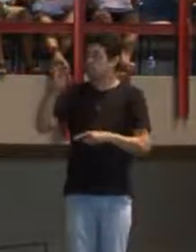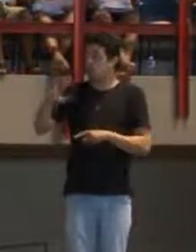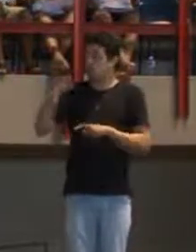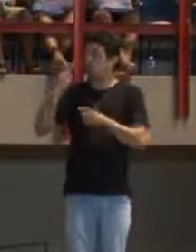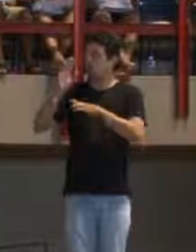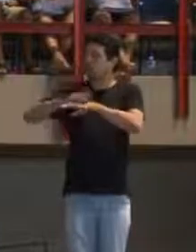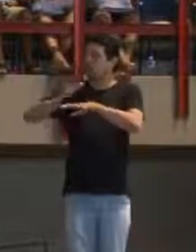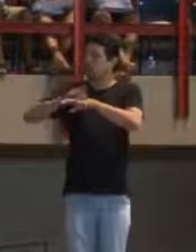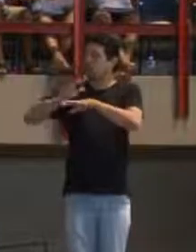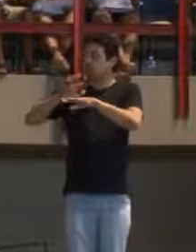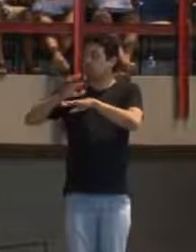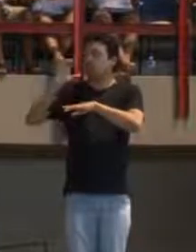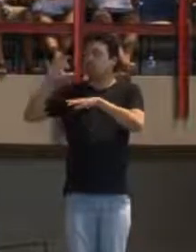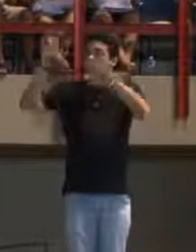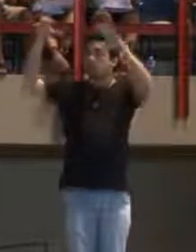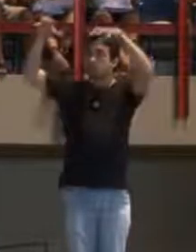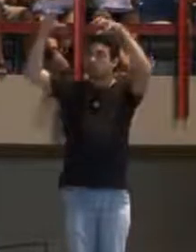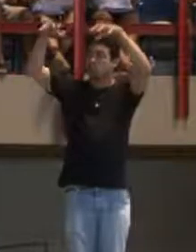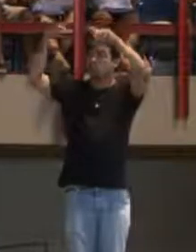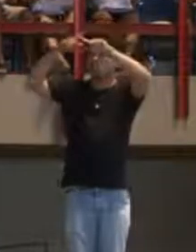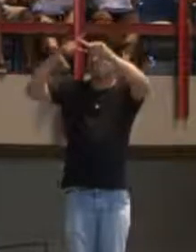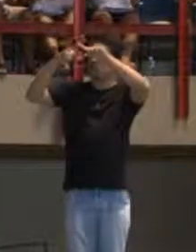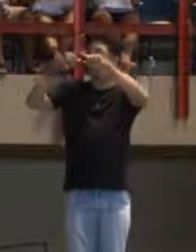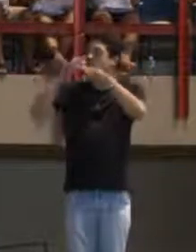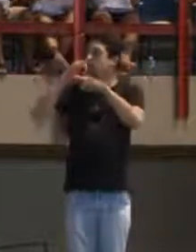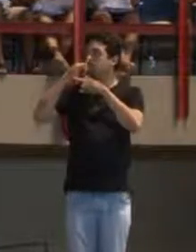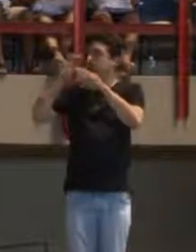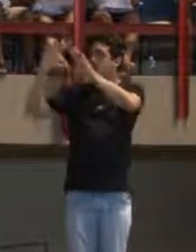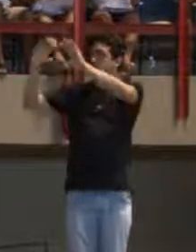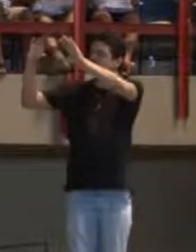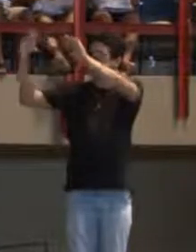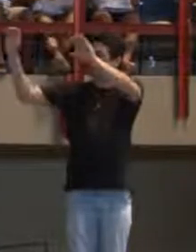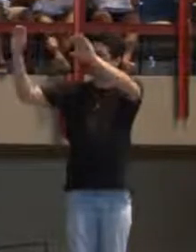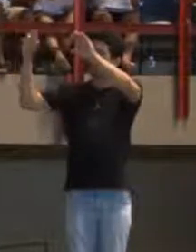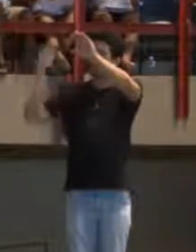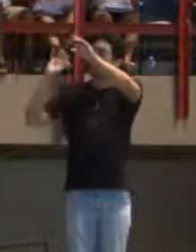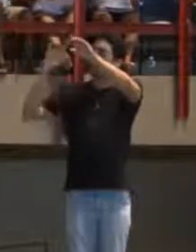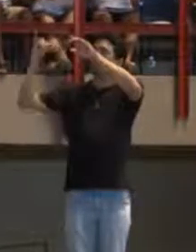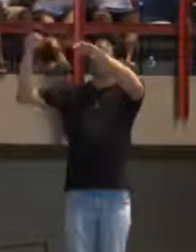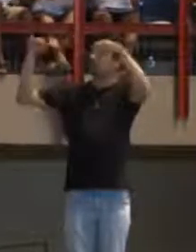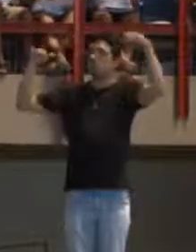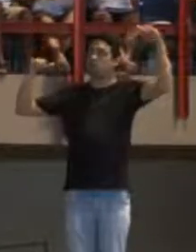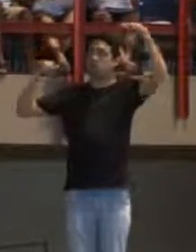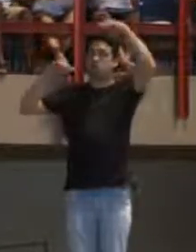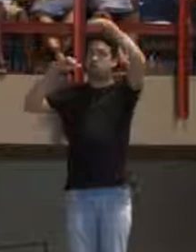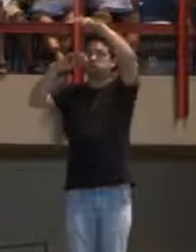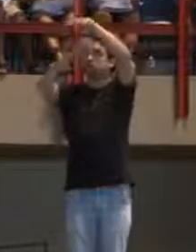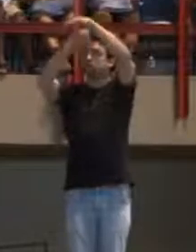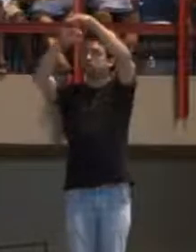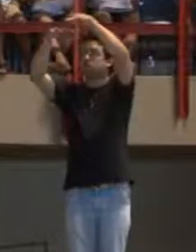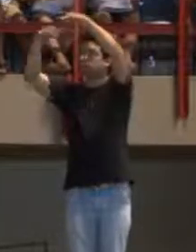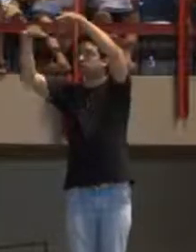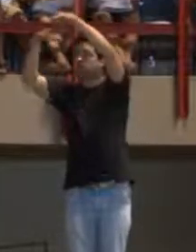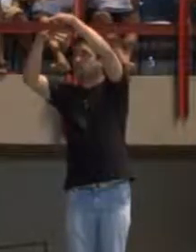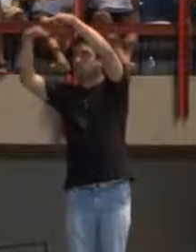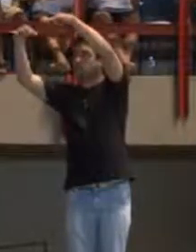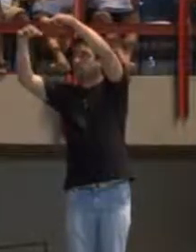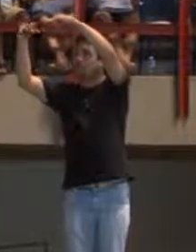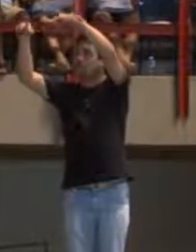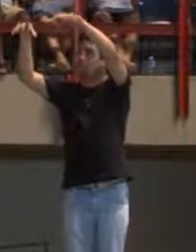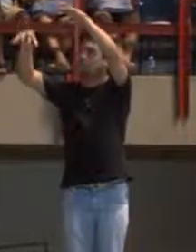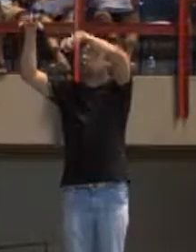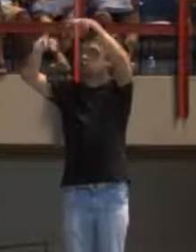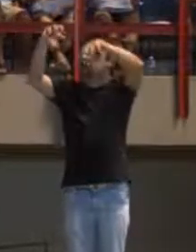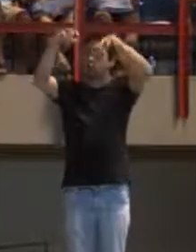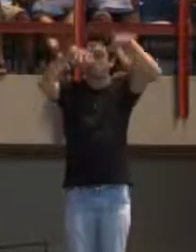provocar chuva artificial. Bombardear as nuvens com iodeto de prata, isso faz com que chova. E